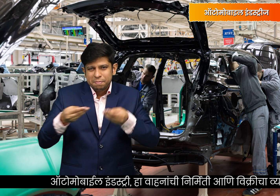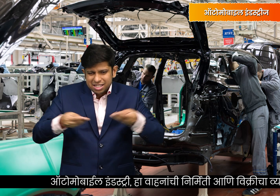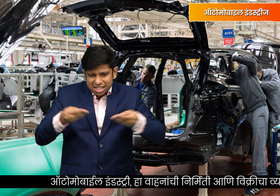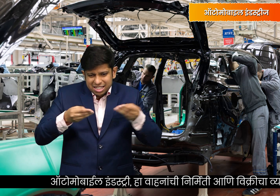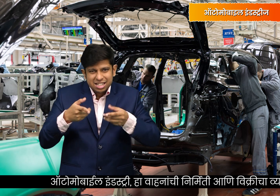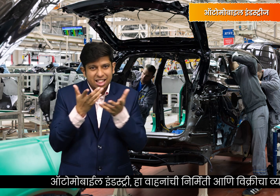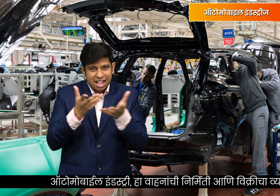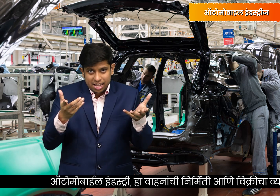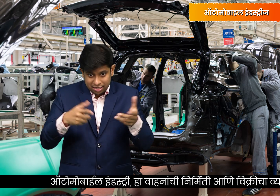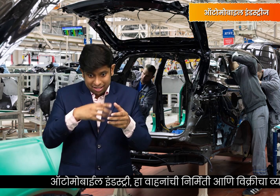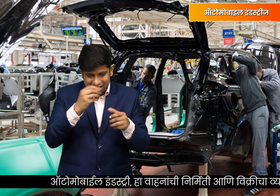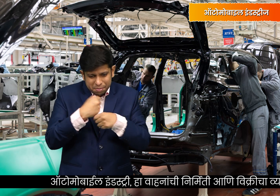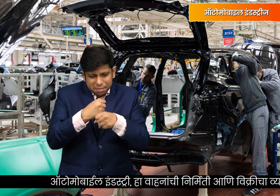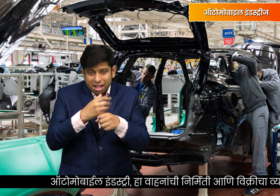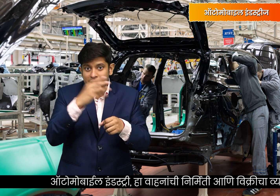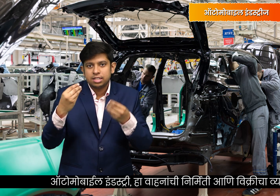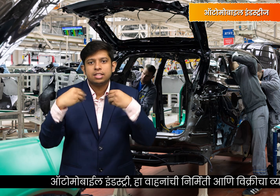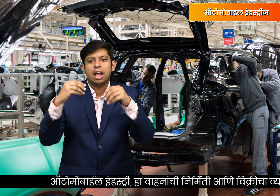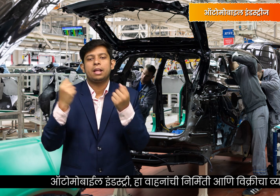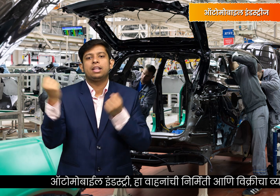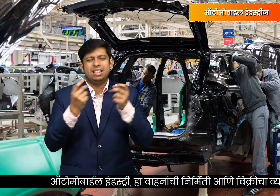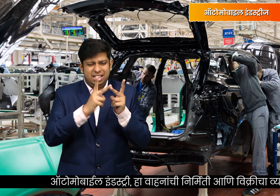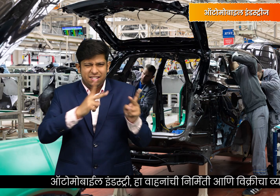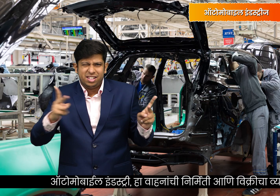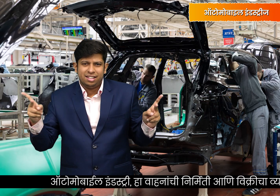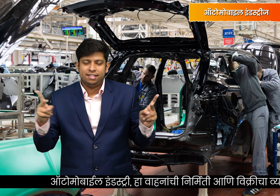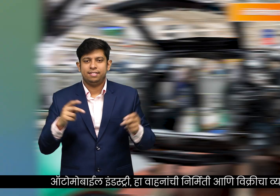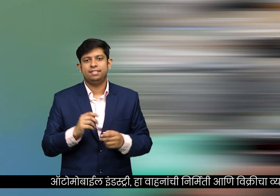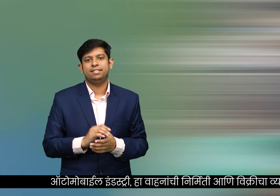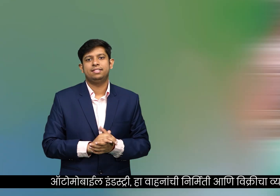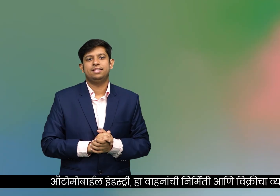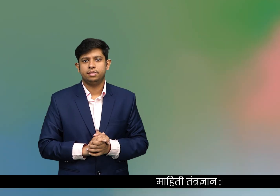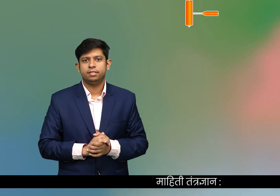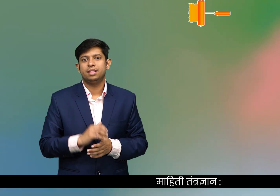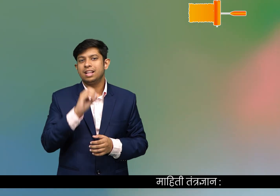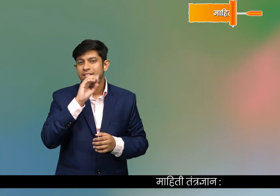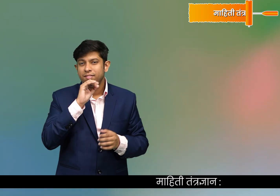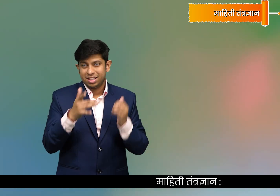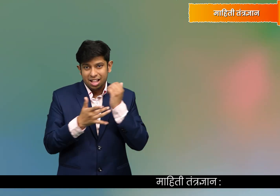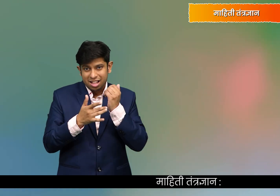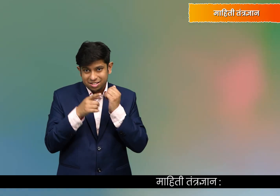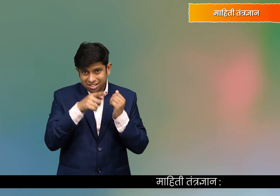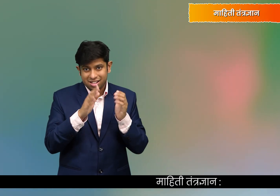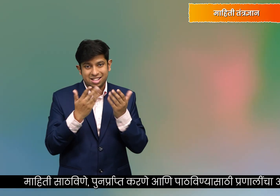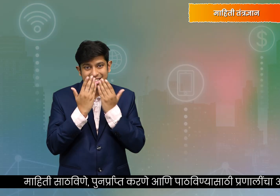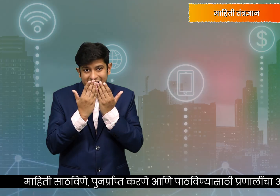वाहनांचा निर्मिती आणि विक्री व्यवसाय आहे. माहिती तंत्रज्ञान.